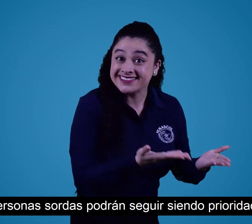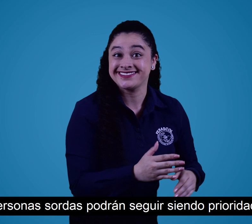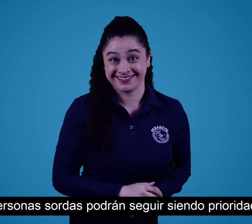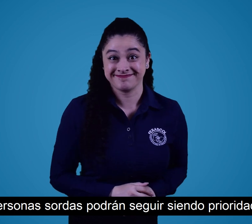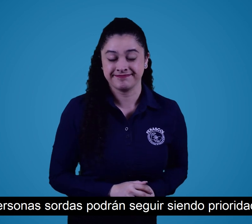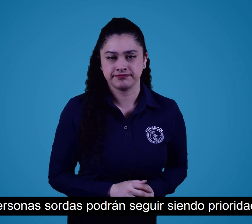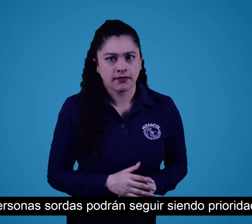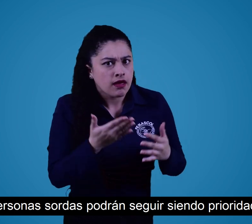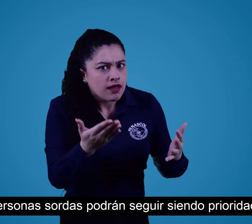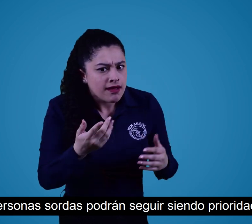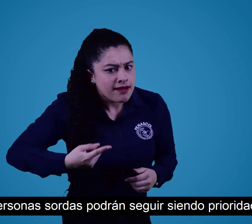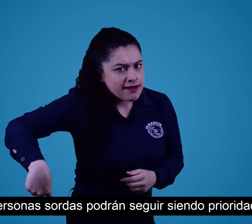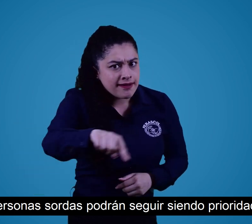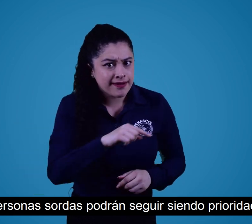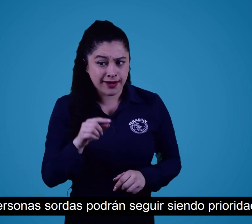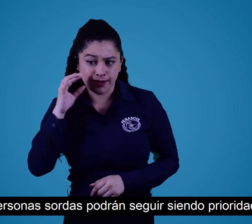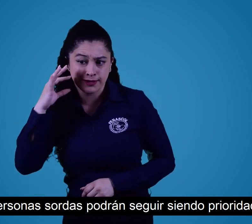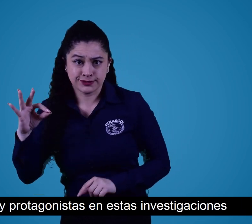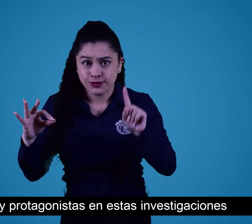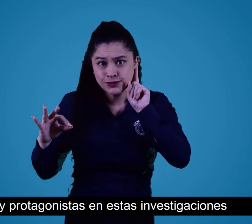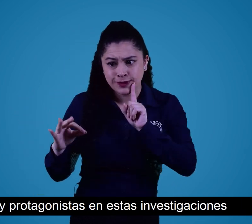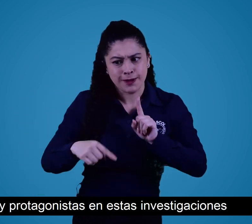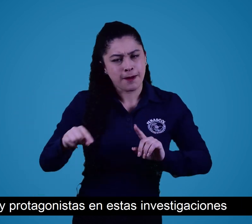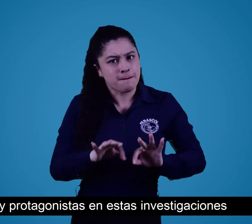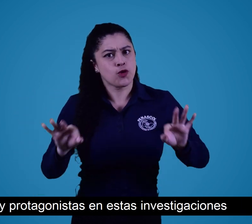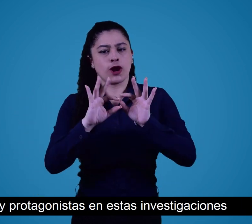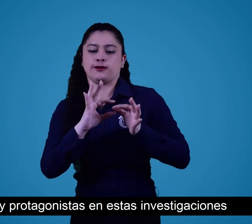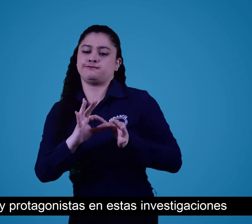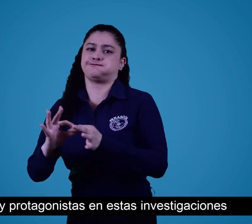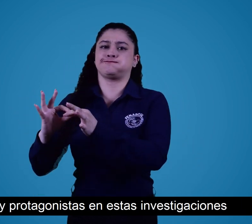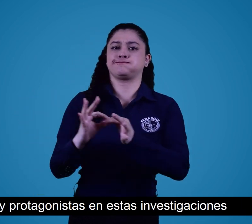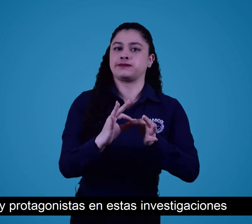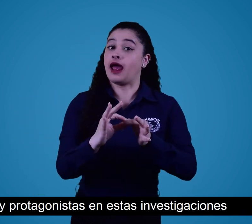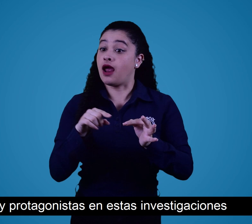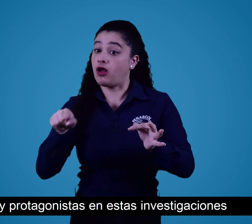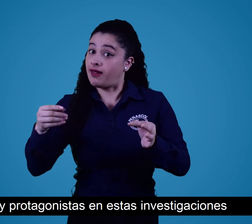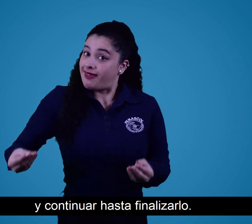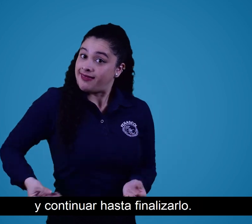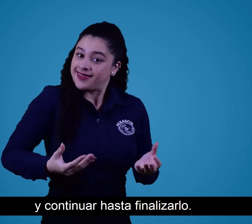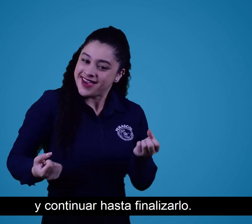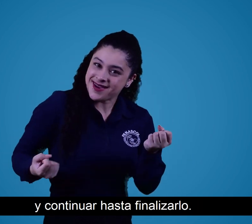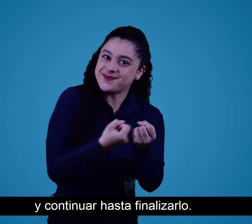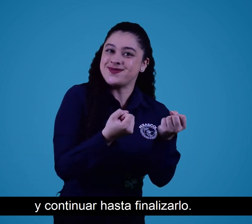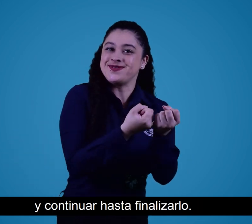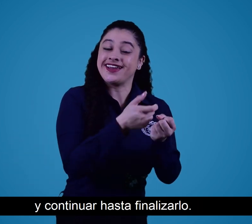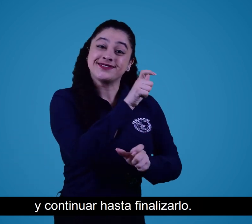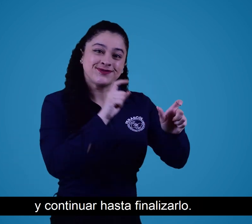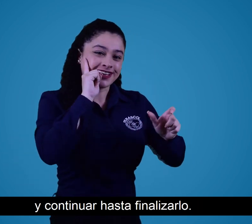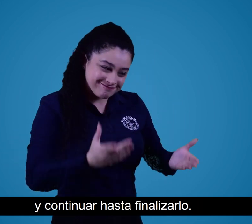sordas podrán seguir siendo prioridad y protagonistas en estas investigaciones y continuar hasta finalizarlo